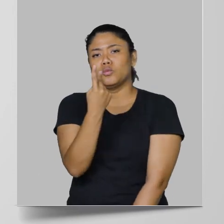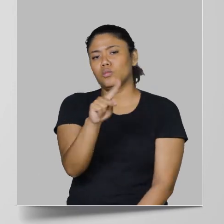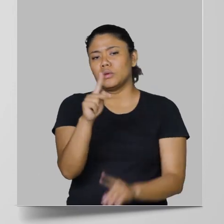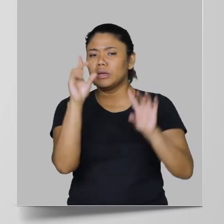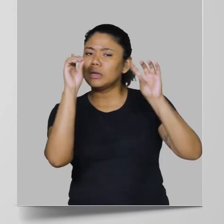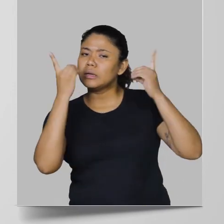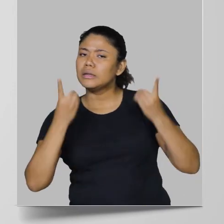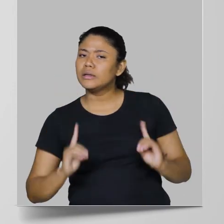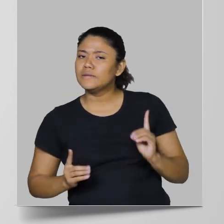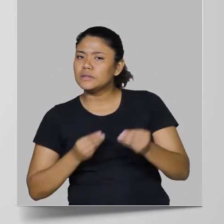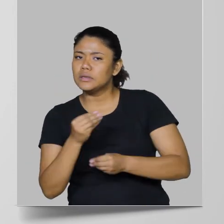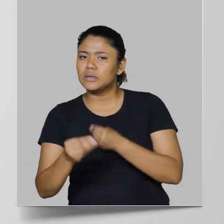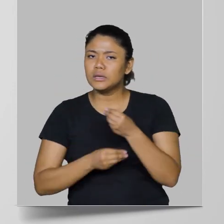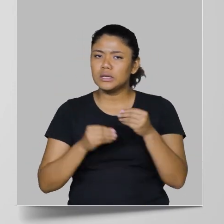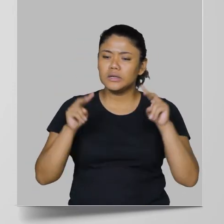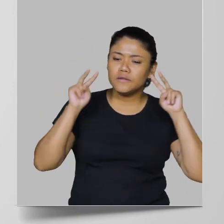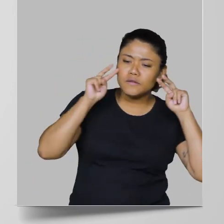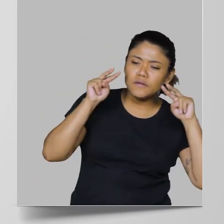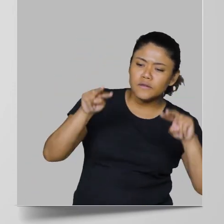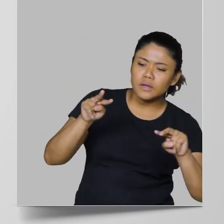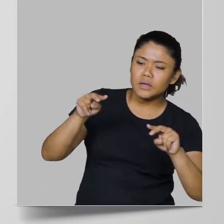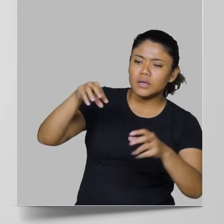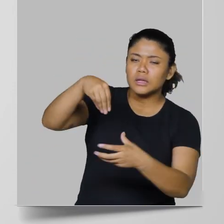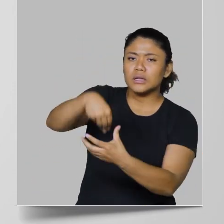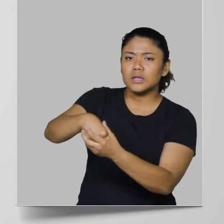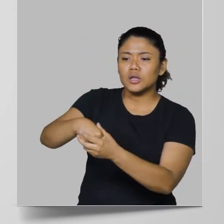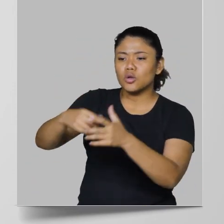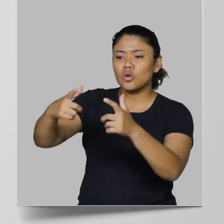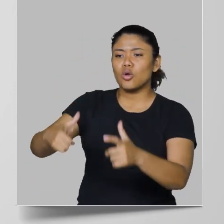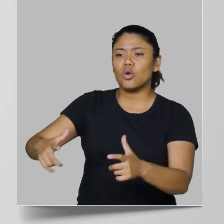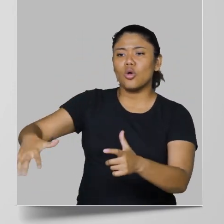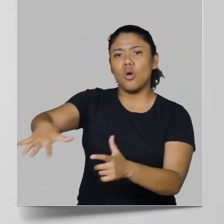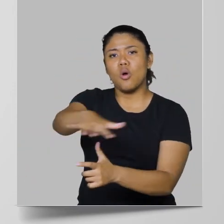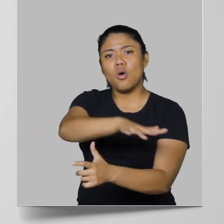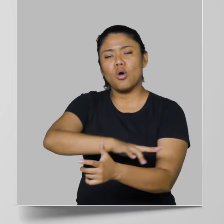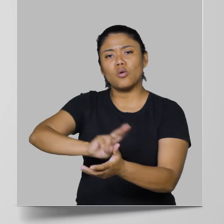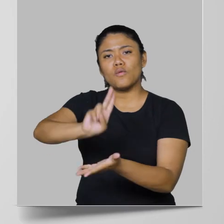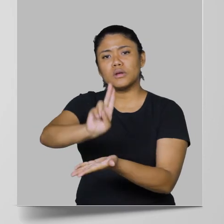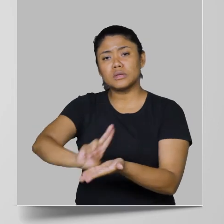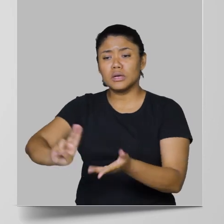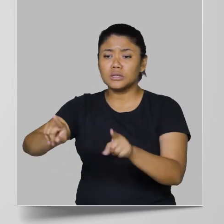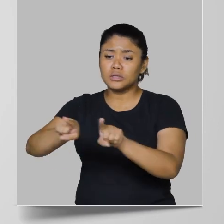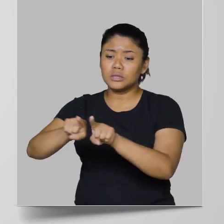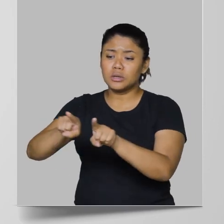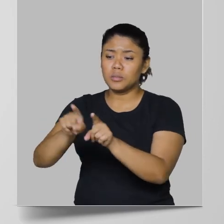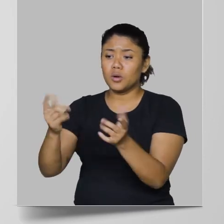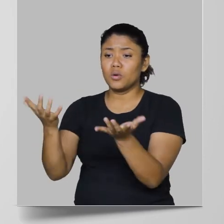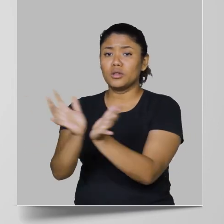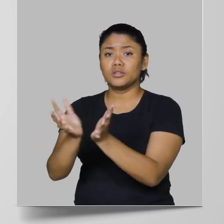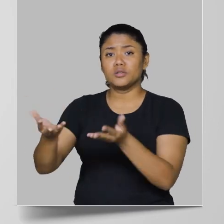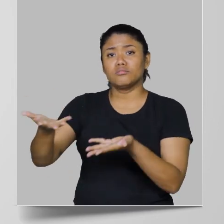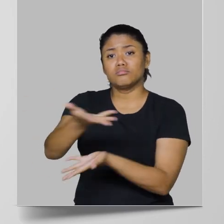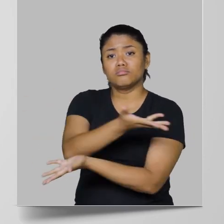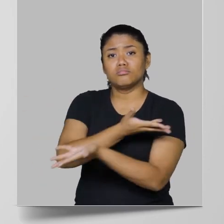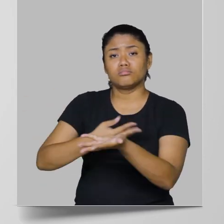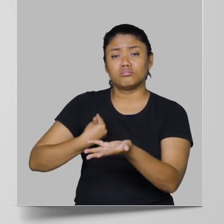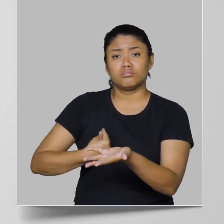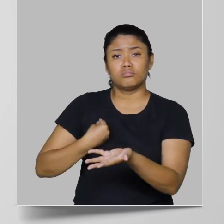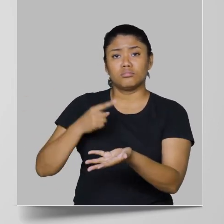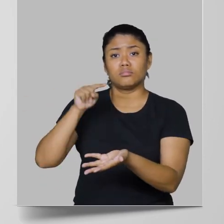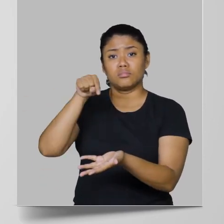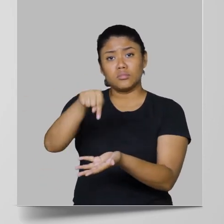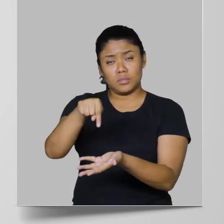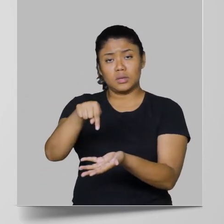só arquitetônica, né? Principalmente com as barreiras atitudinais, que são os preconceitos contra a pessoa com deficiência. Então,